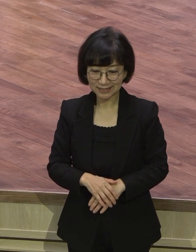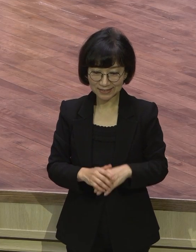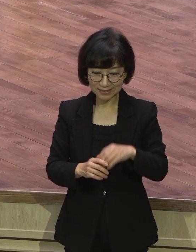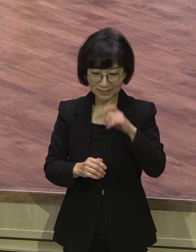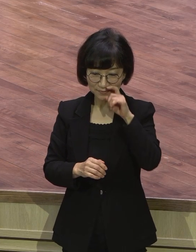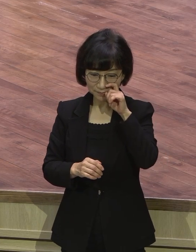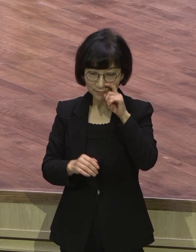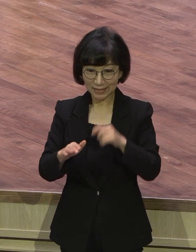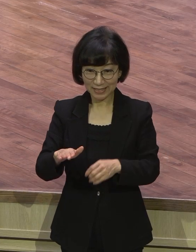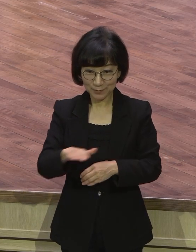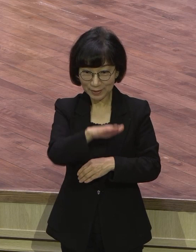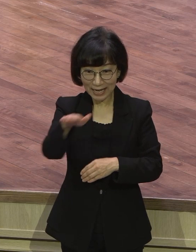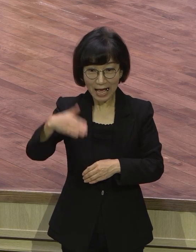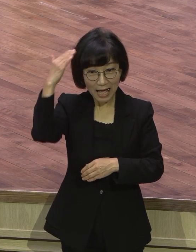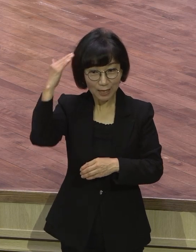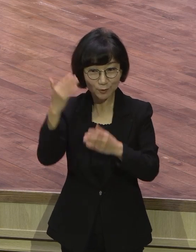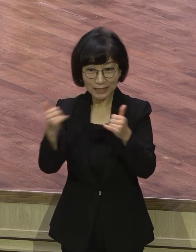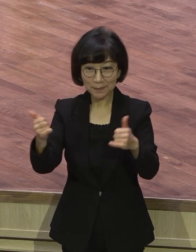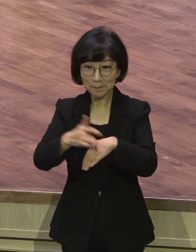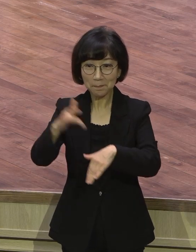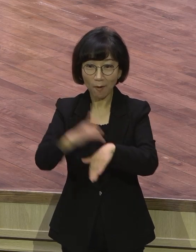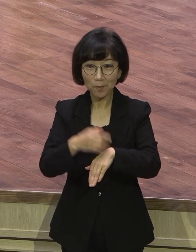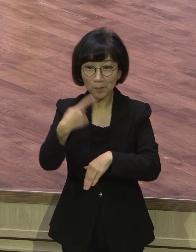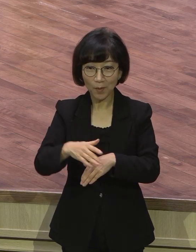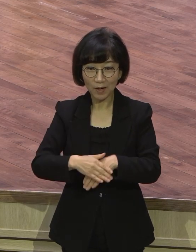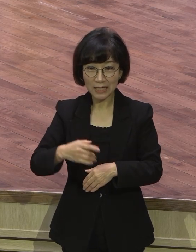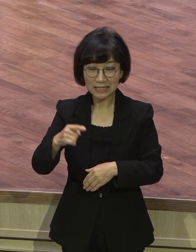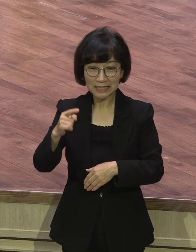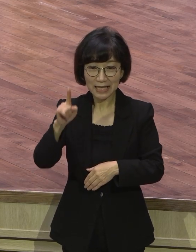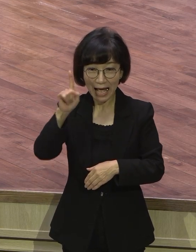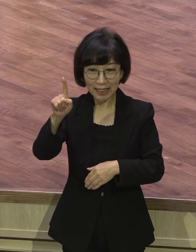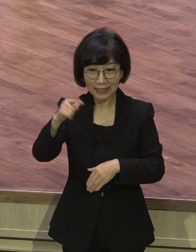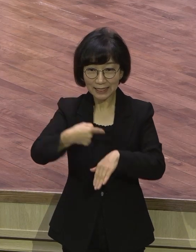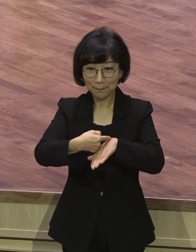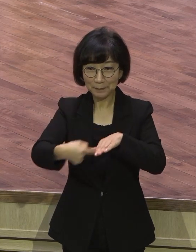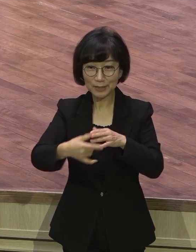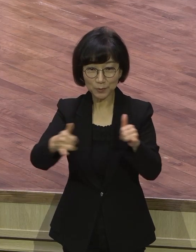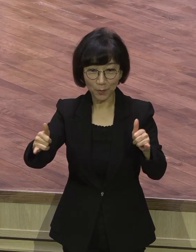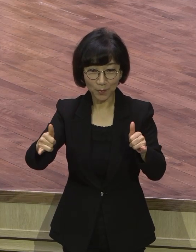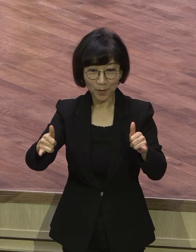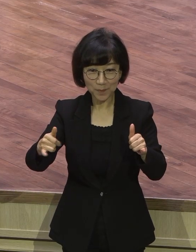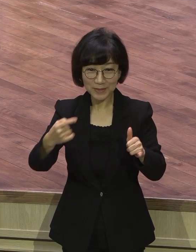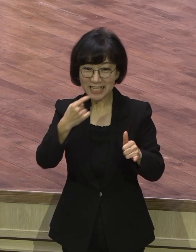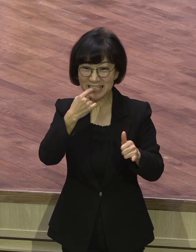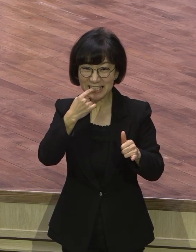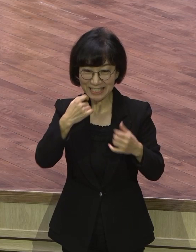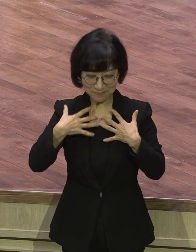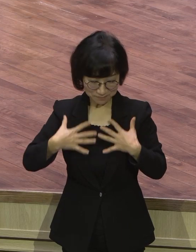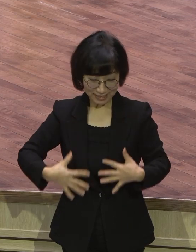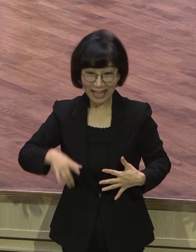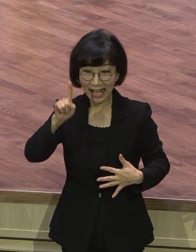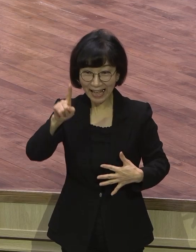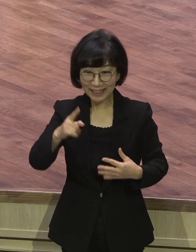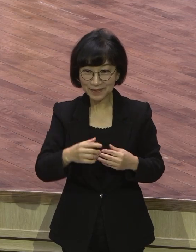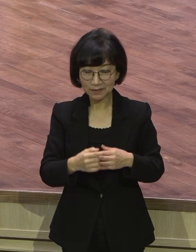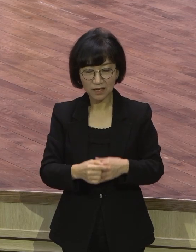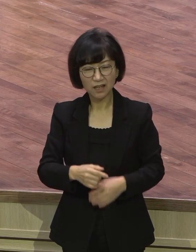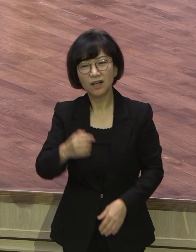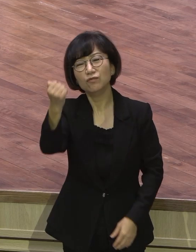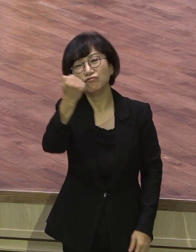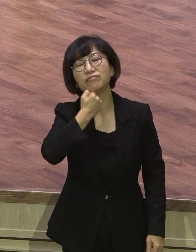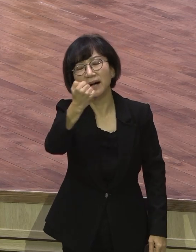우리 한민족 한민족 한민족 하면 세계 보면 못해요. 지금 한민족 어디 있어요? 다민족 되어버렸는데 지금